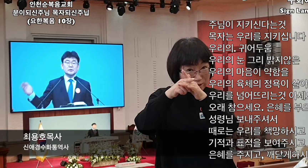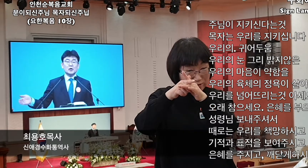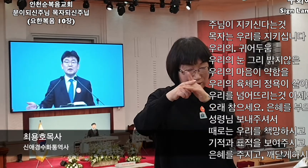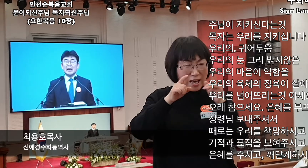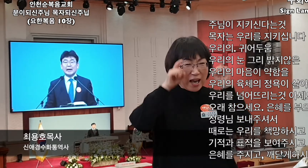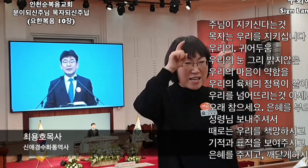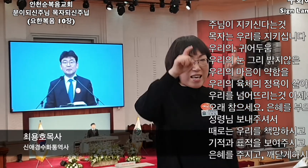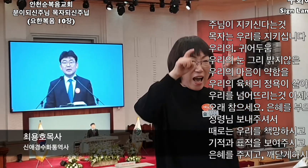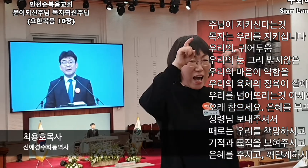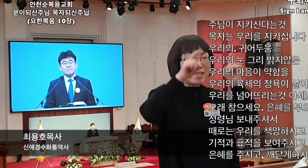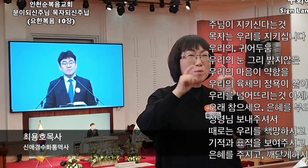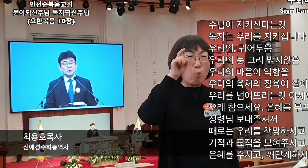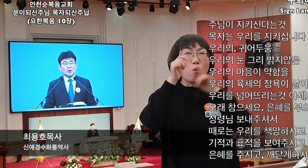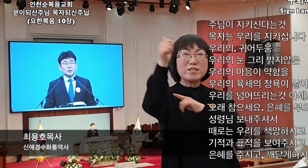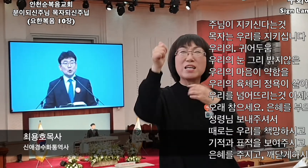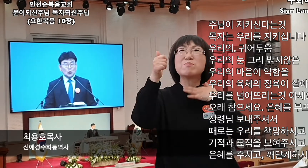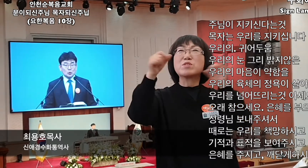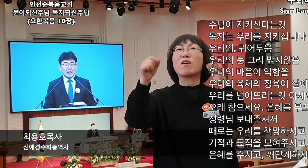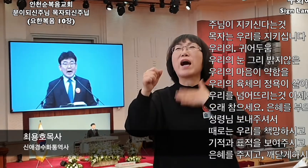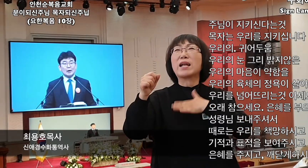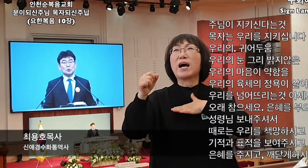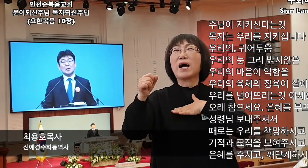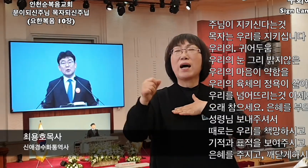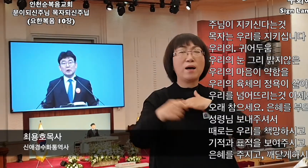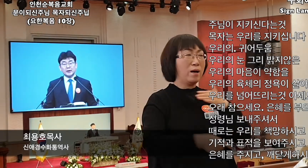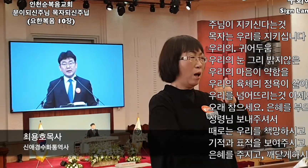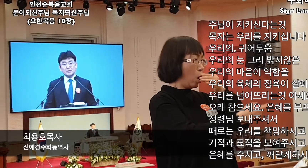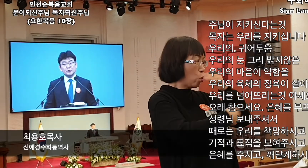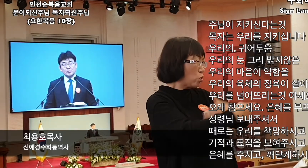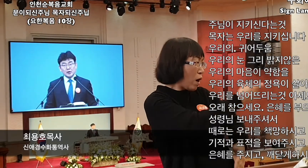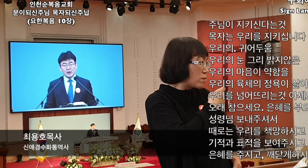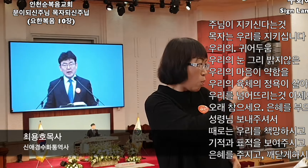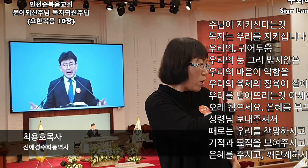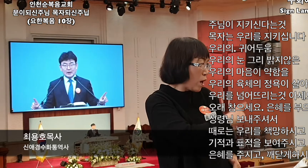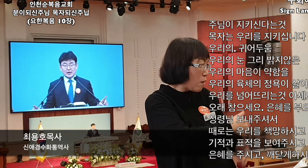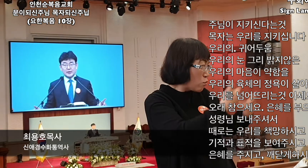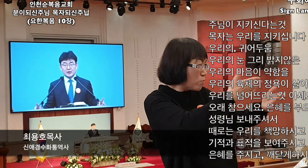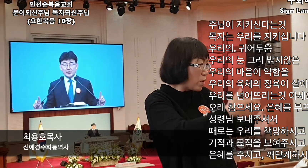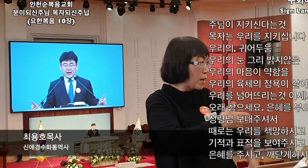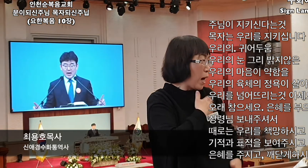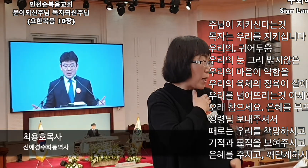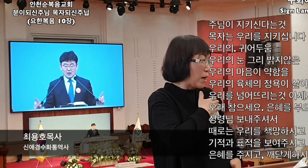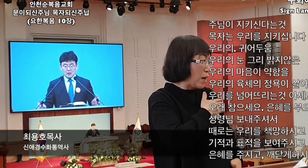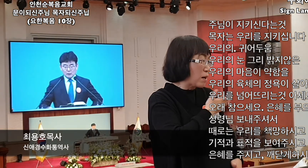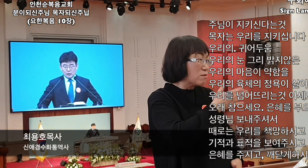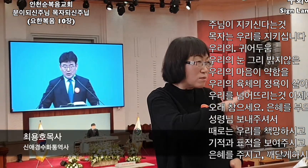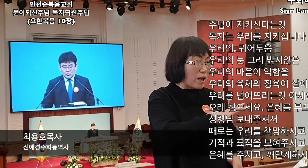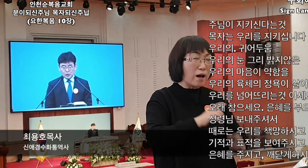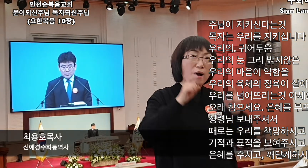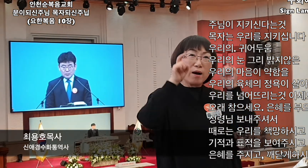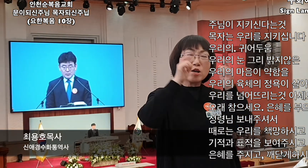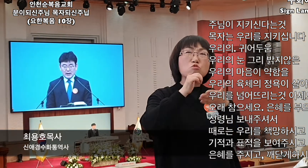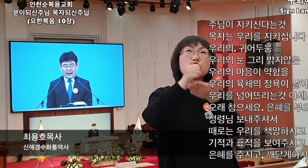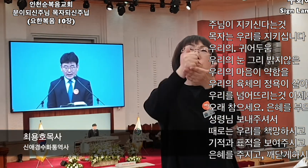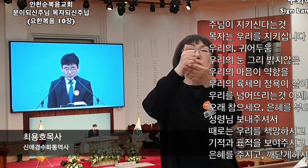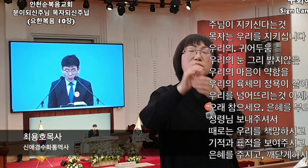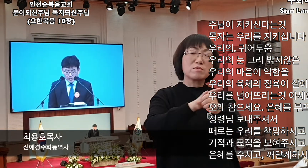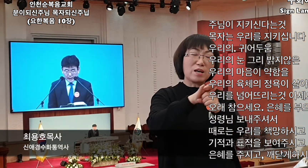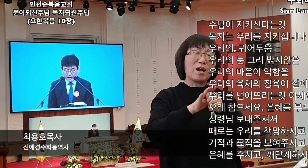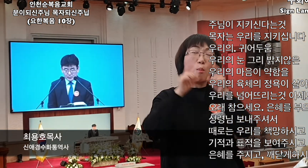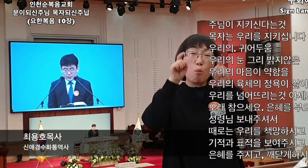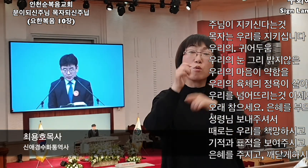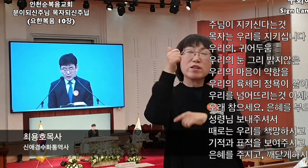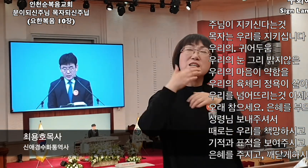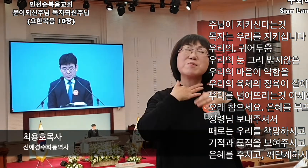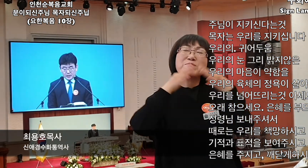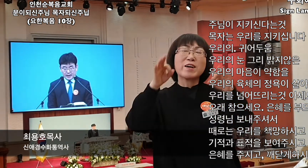목자의 음성을 안답니다. 여러분들 도둑과 강도가 뭐라고 얘기하는지 분명히 아셔야 돼요. 그래야 우리 주님 사랑하는